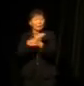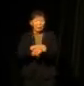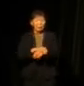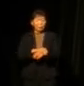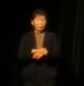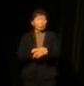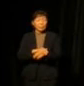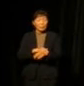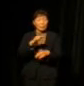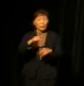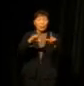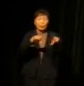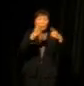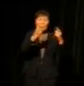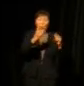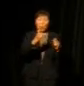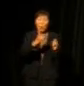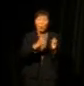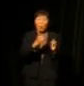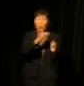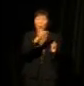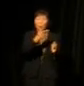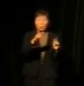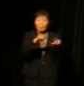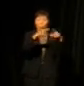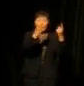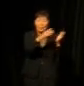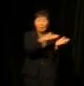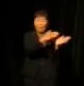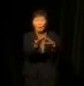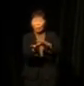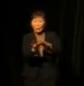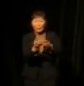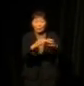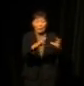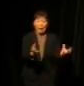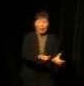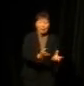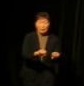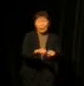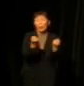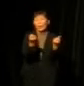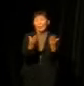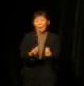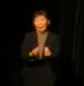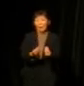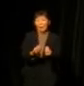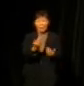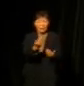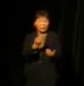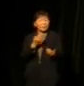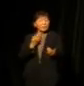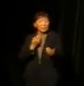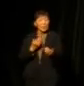ゴムの木のね、が倒れて鉢が割れてしまいました。あとこの手前の方に耐火書庫